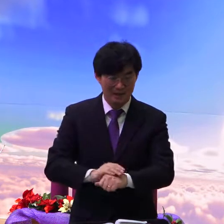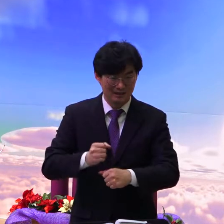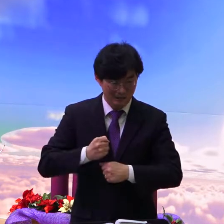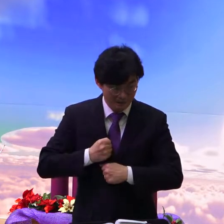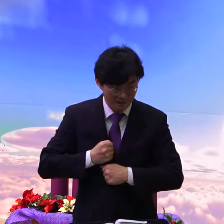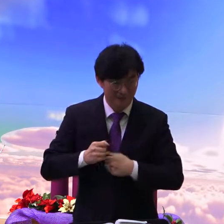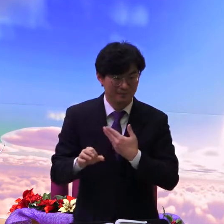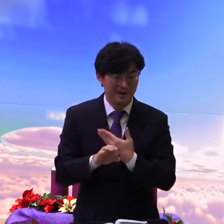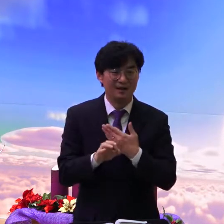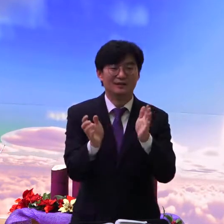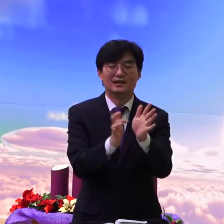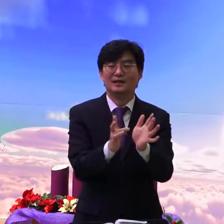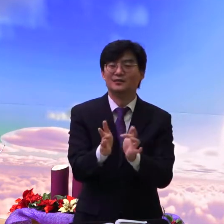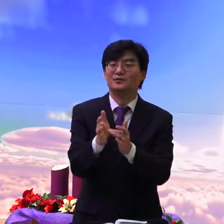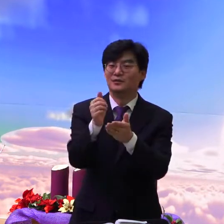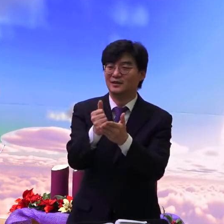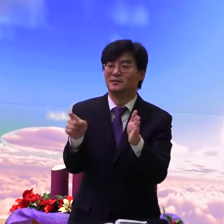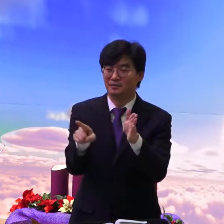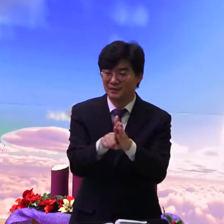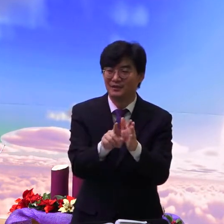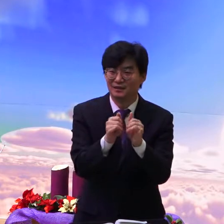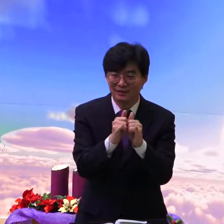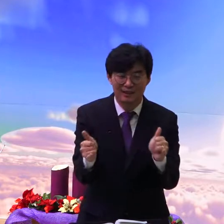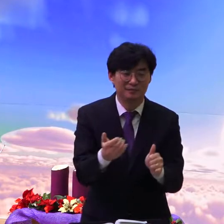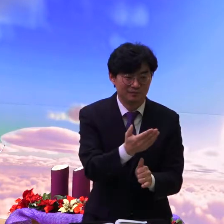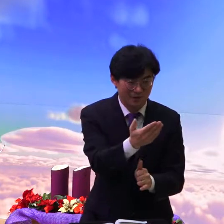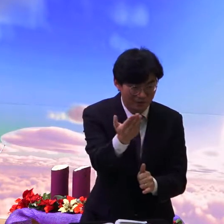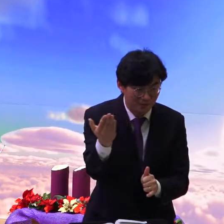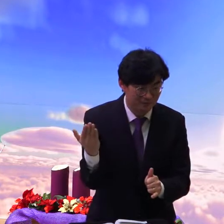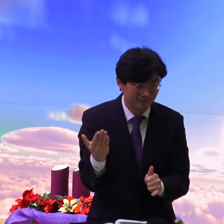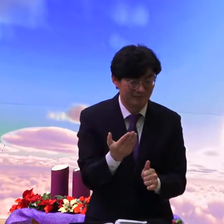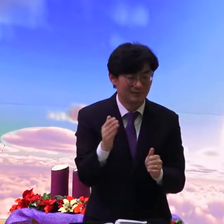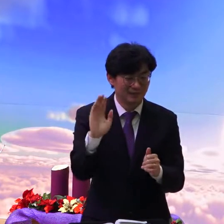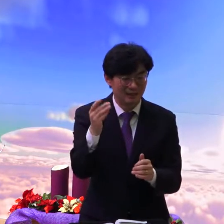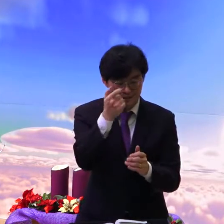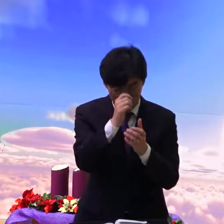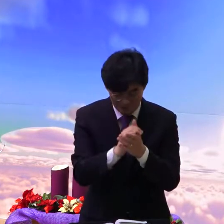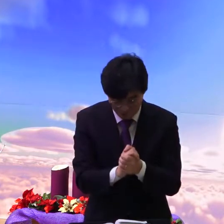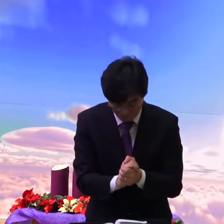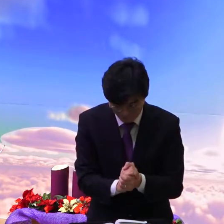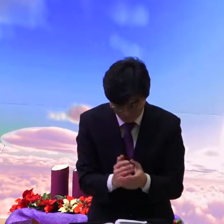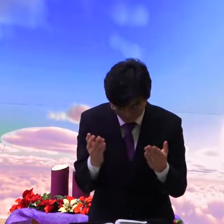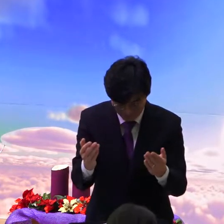통기게 해주실 것입니다. 그러한 신앙의 길이 되기를 주님의 이름으로 축복합니다. 기도하겠습니다.